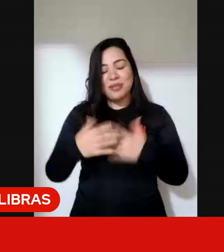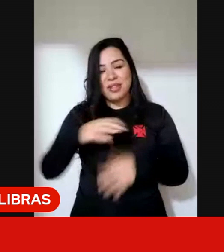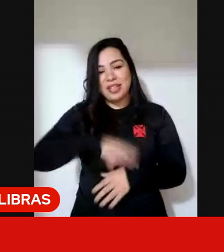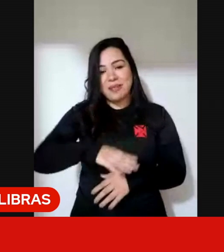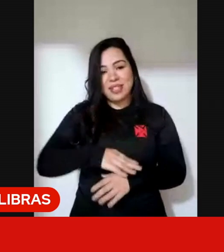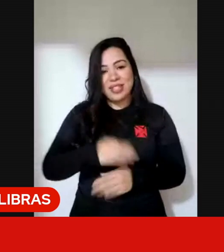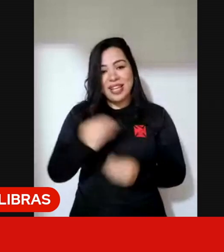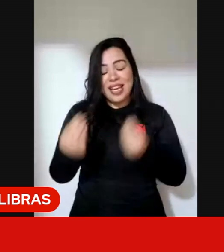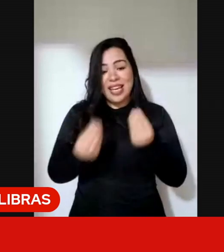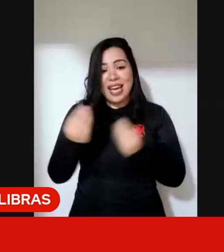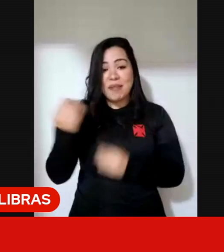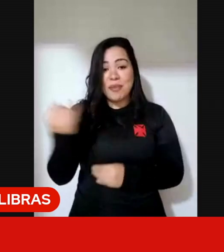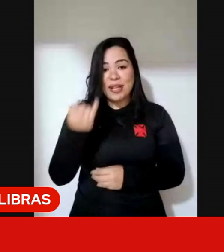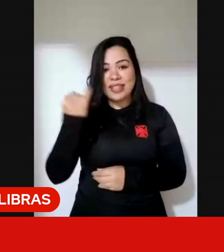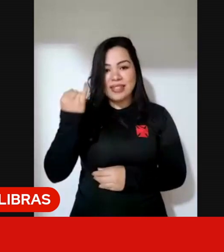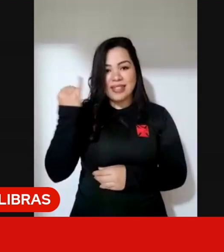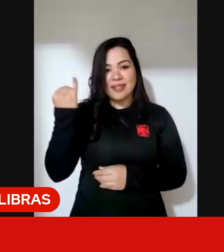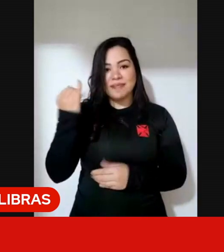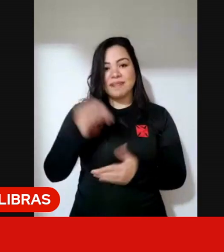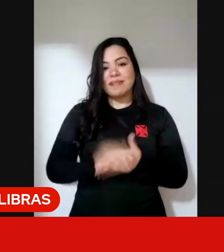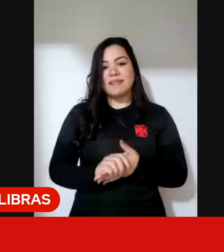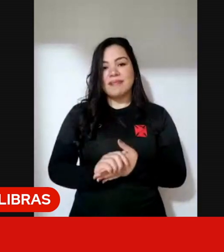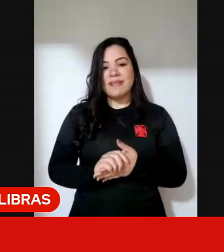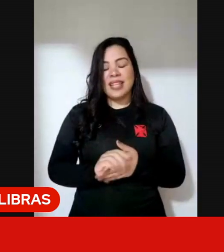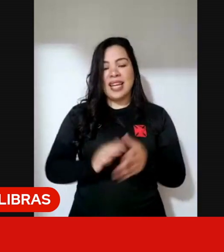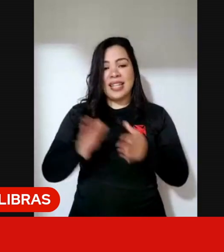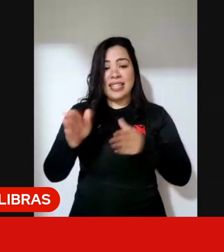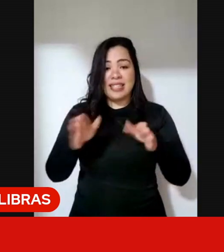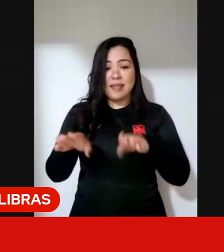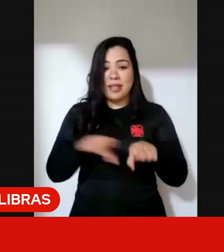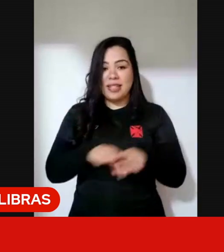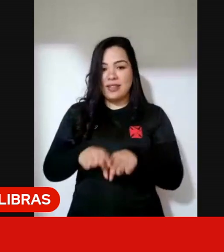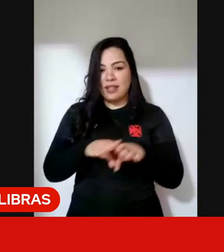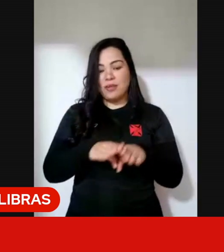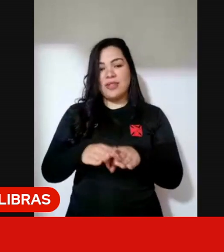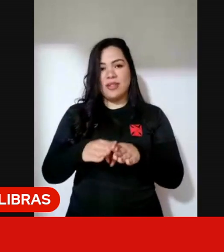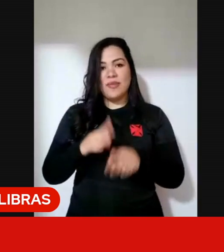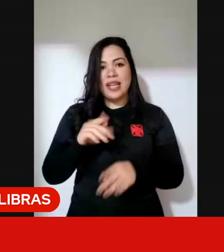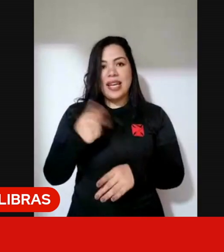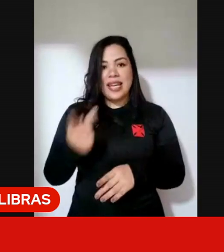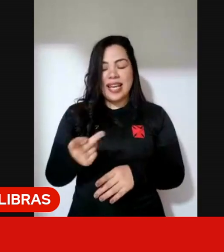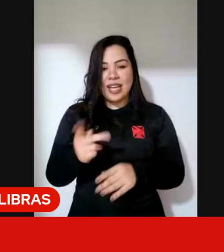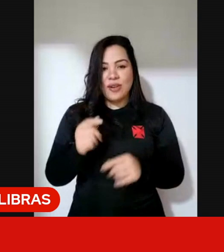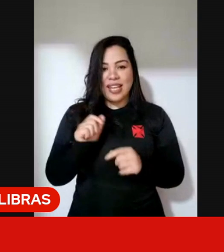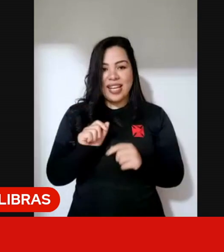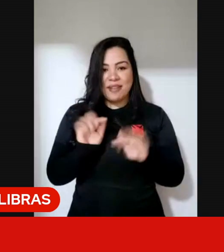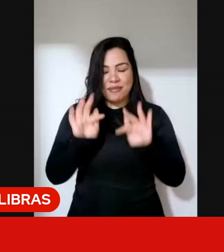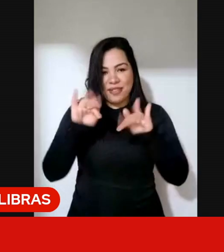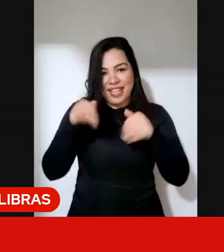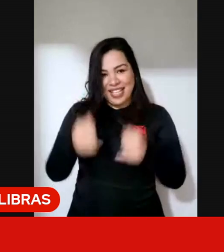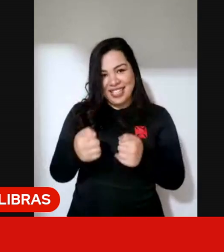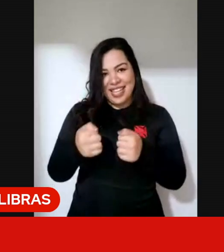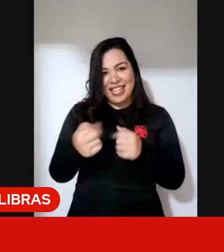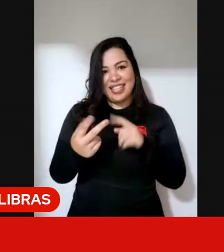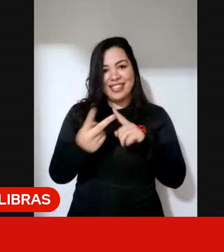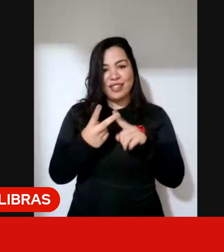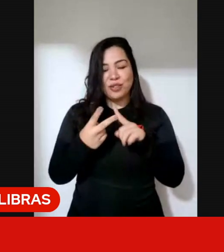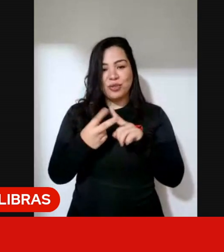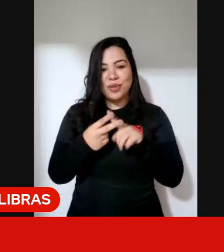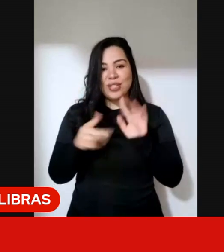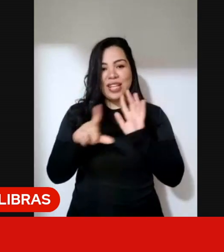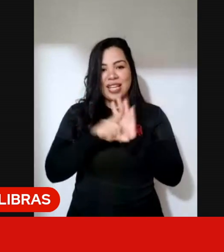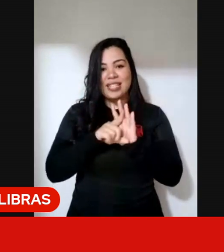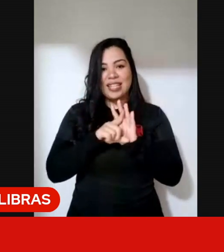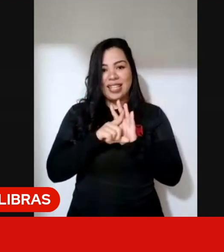do Vasco Libras e a importância da acessibilidade e da inclusão. E aí eu queria finalizar